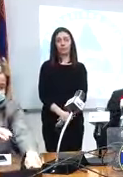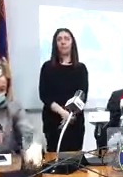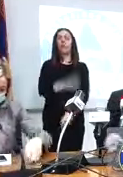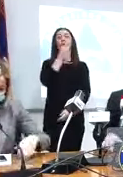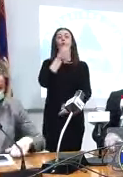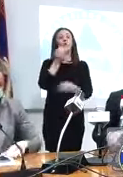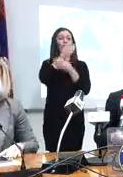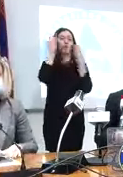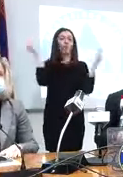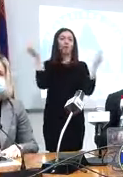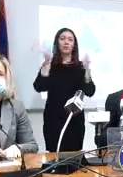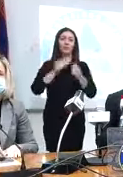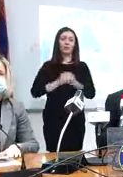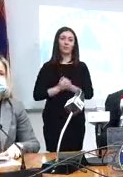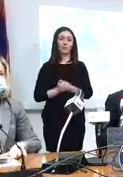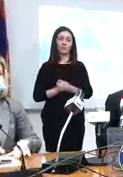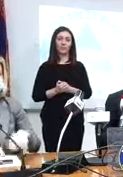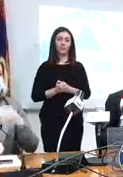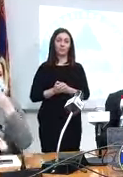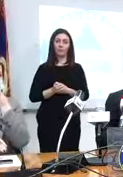Buongiorno.